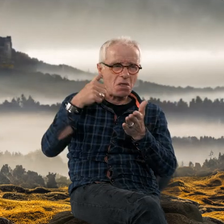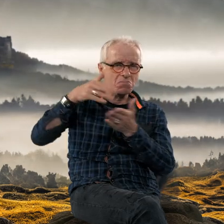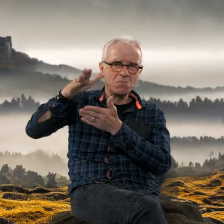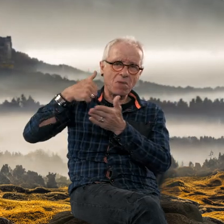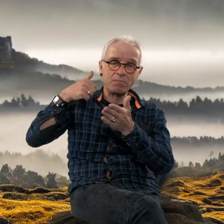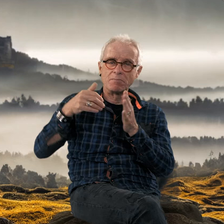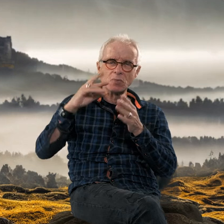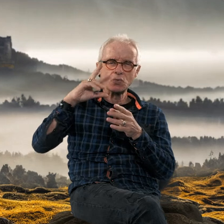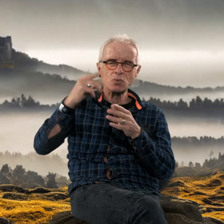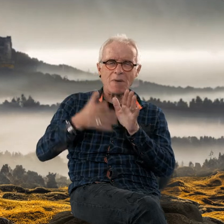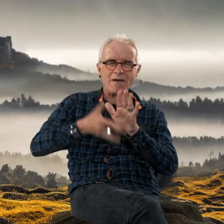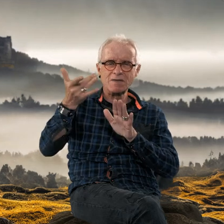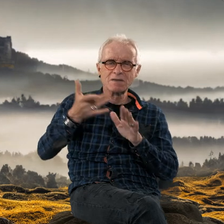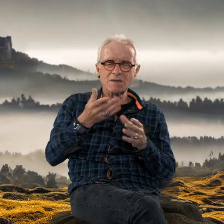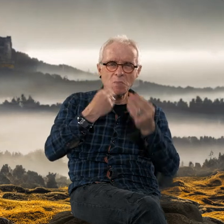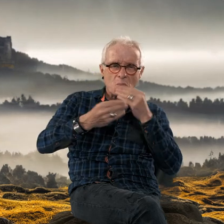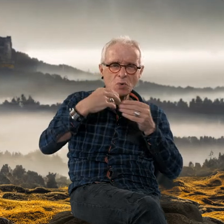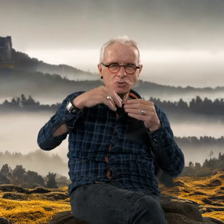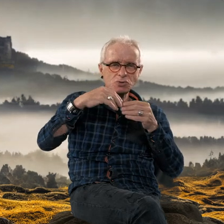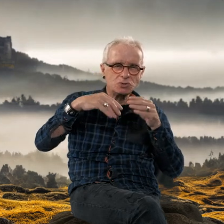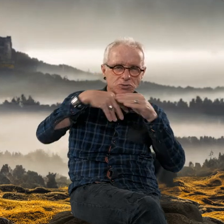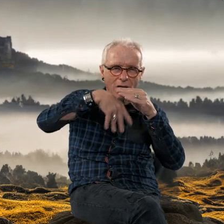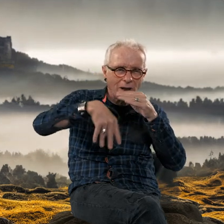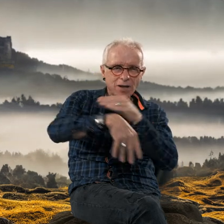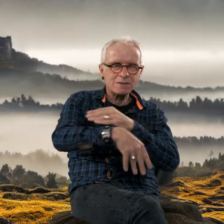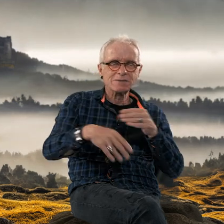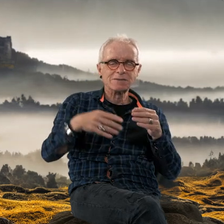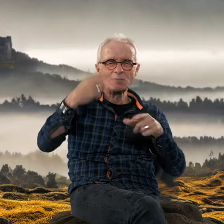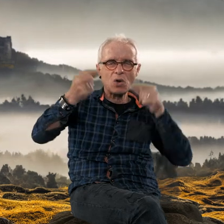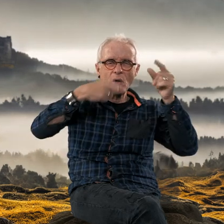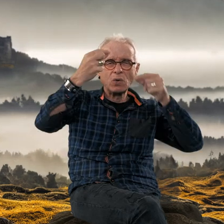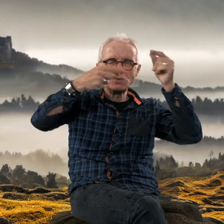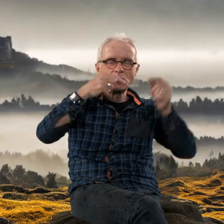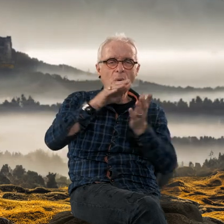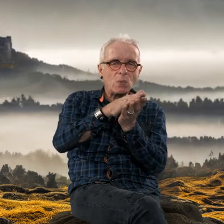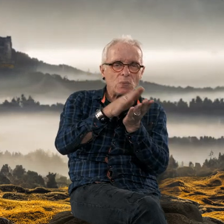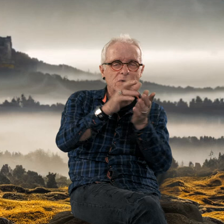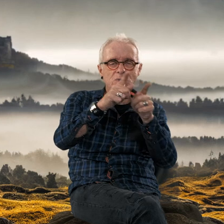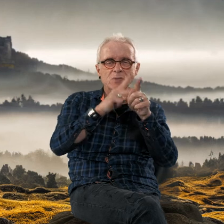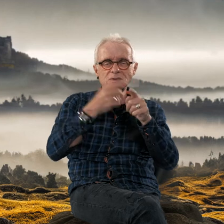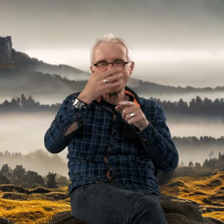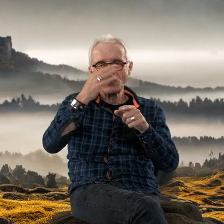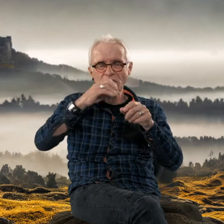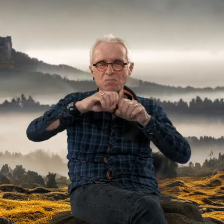évita les hommes et il se nourrit de racines, de plantes, de fruits perdus et de coquillages qu'il cherchait le long des grèves.